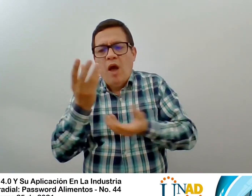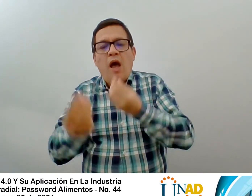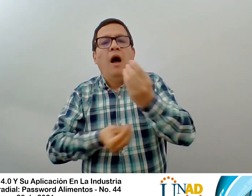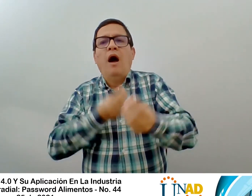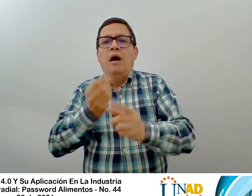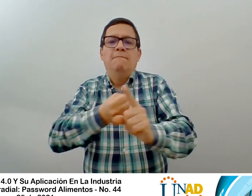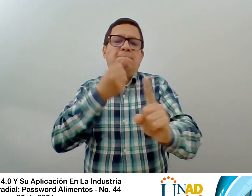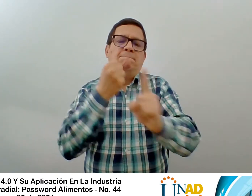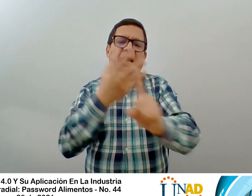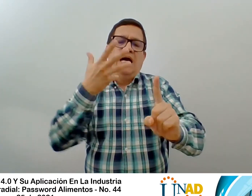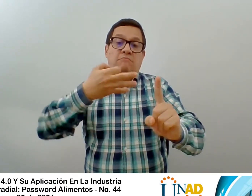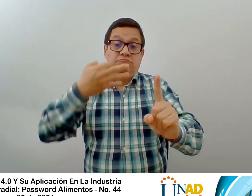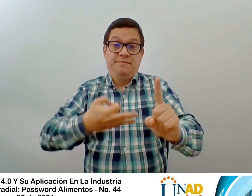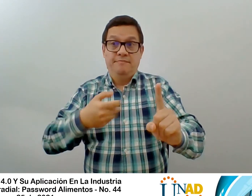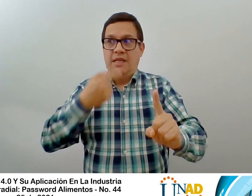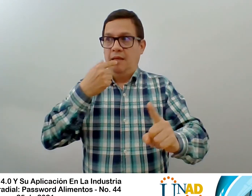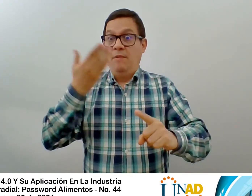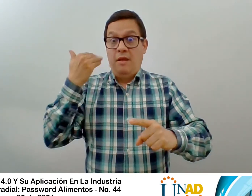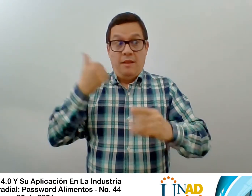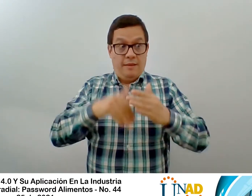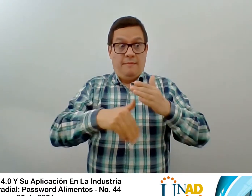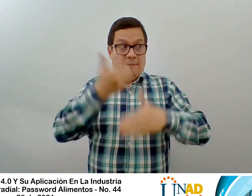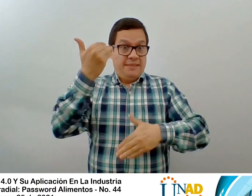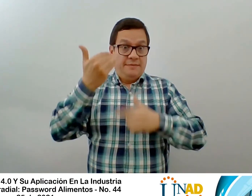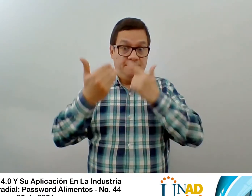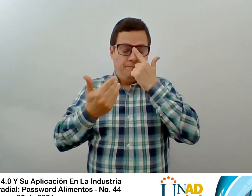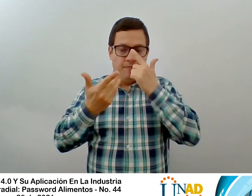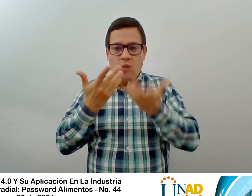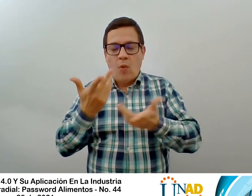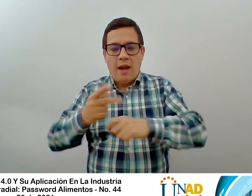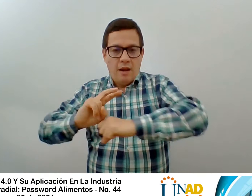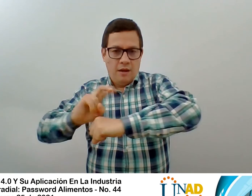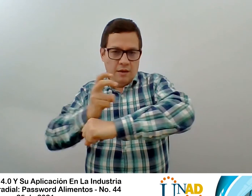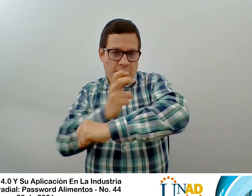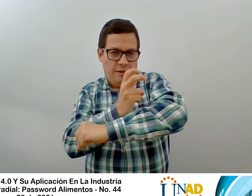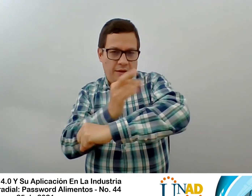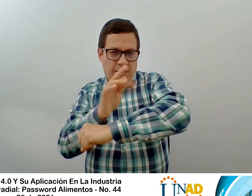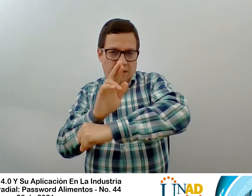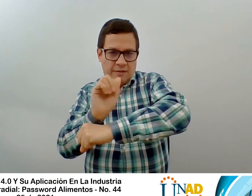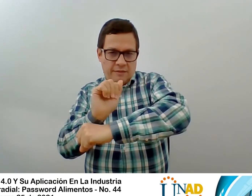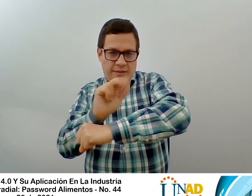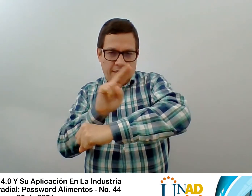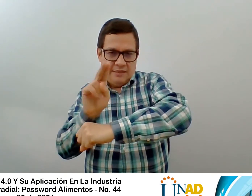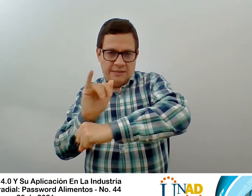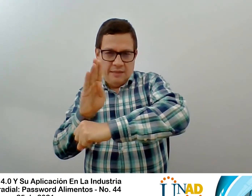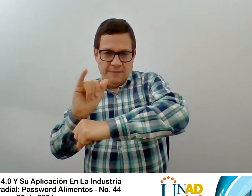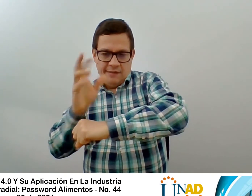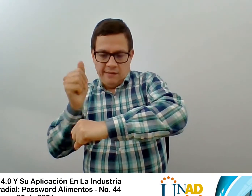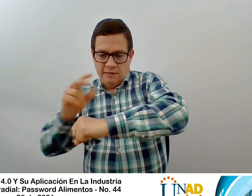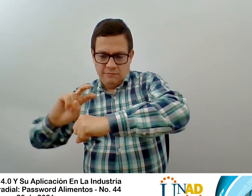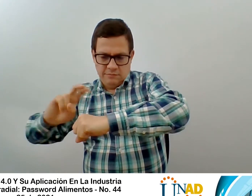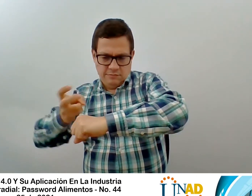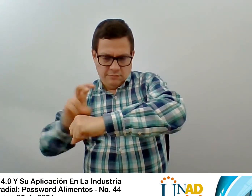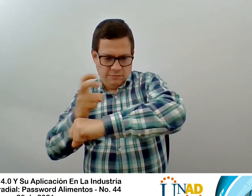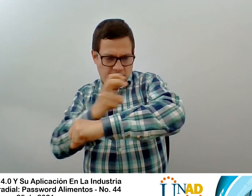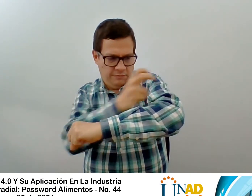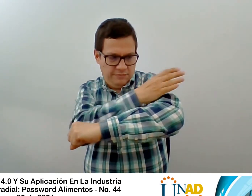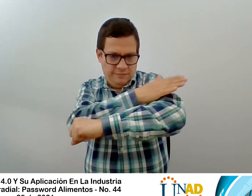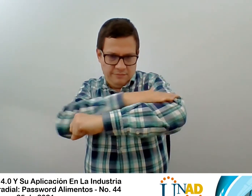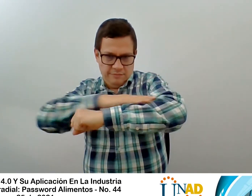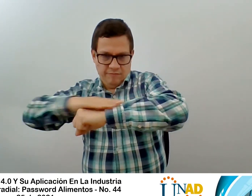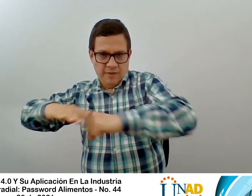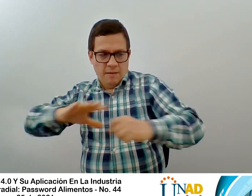ejemplos como para que tengamos la idea de cómo se impactaría. A nivel inicial podríamos tener una trazabilidad de la